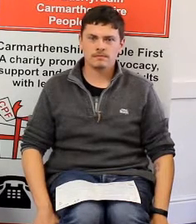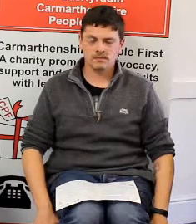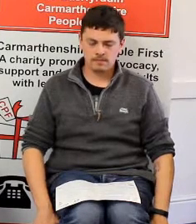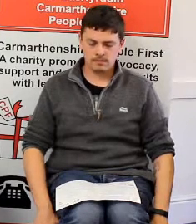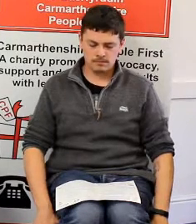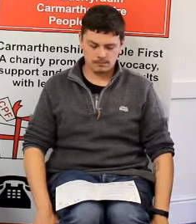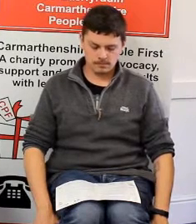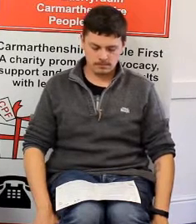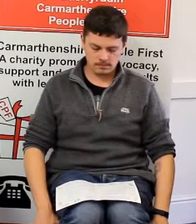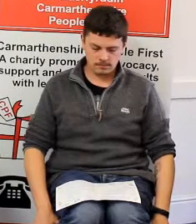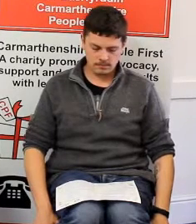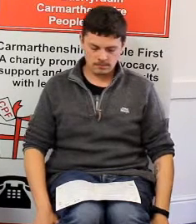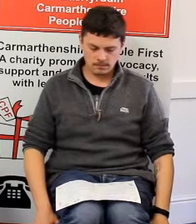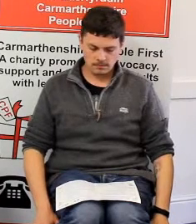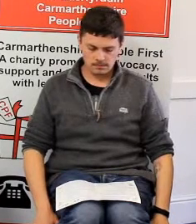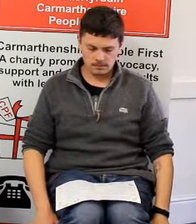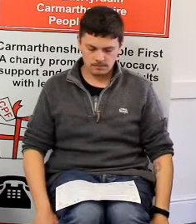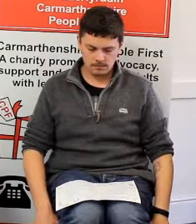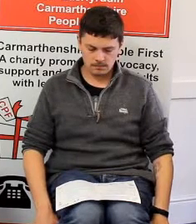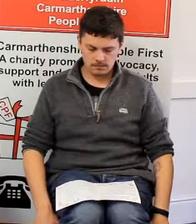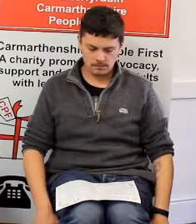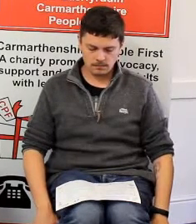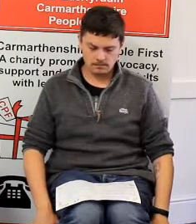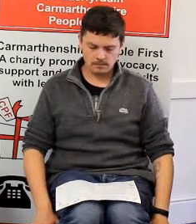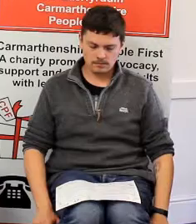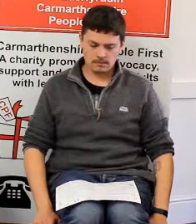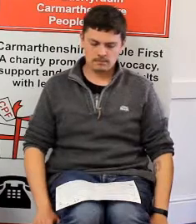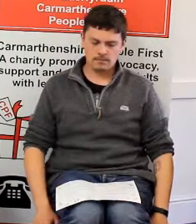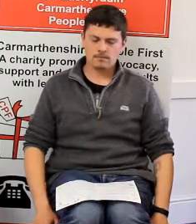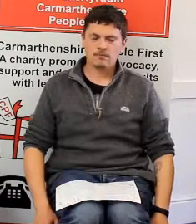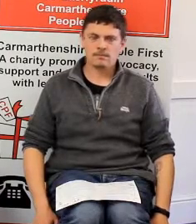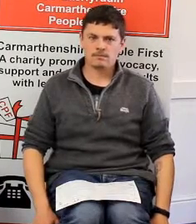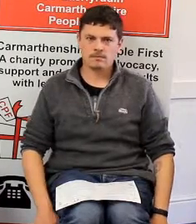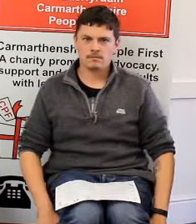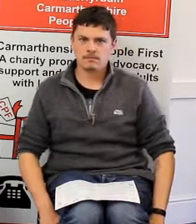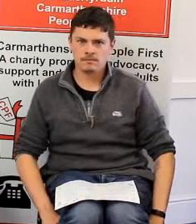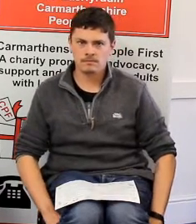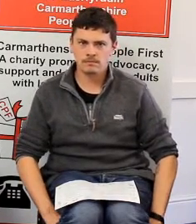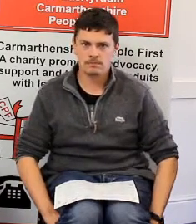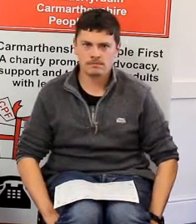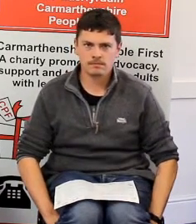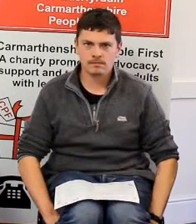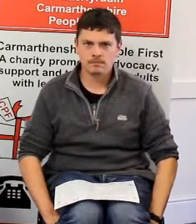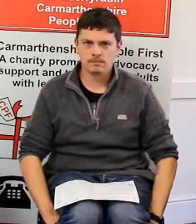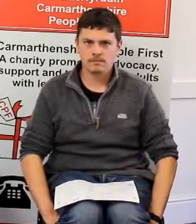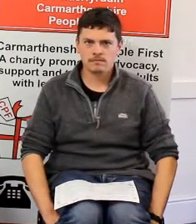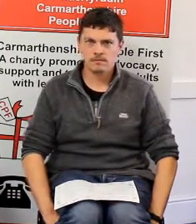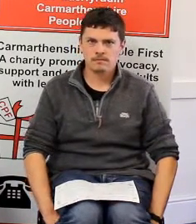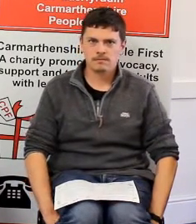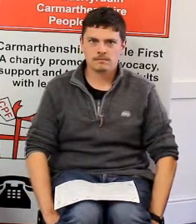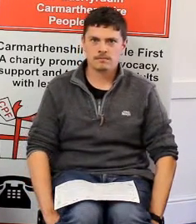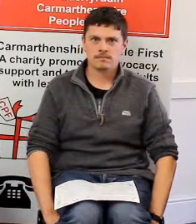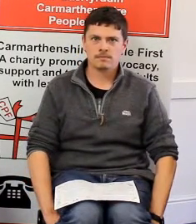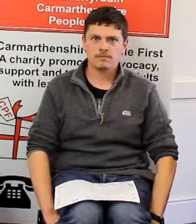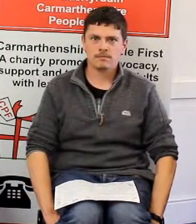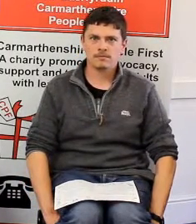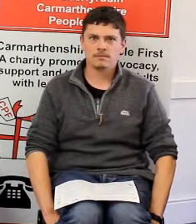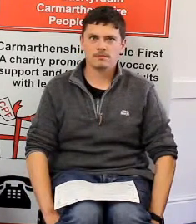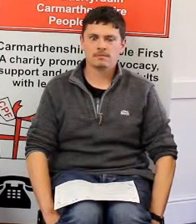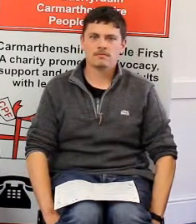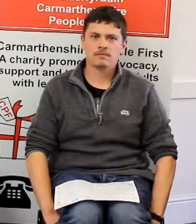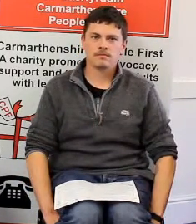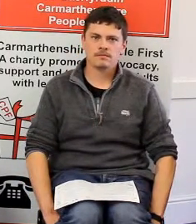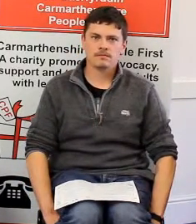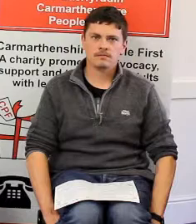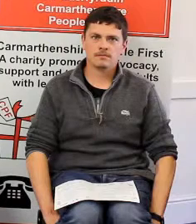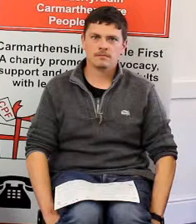dysgu I staff gofal cymdeithasol a thai o